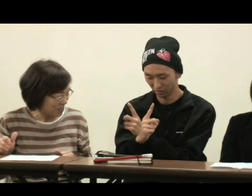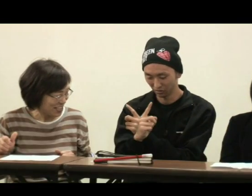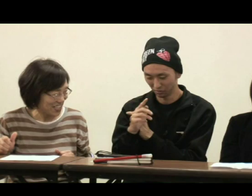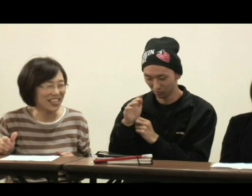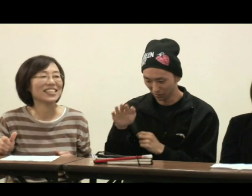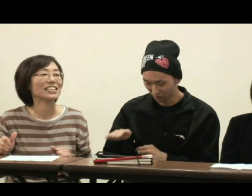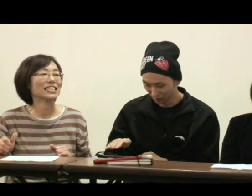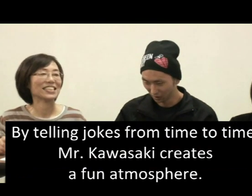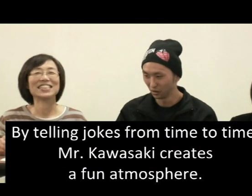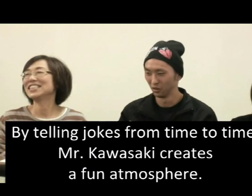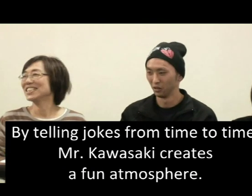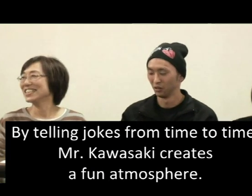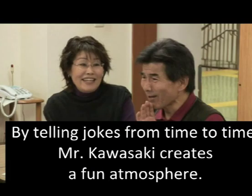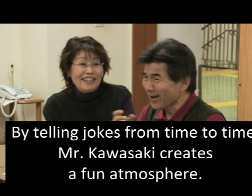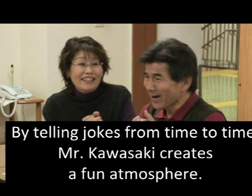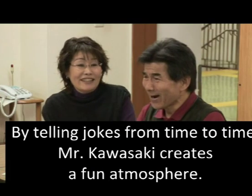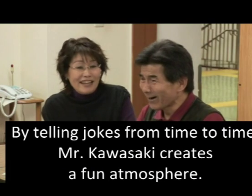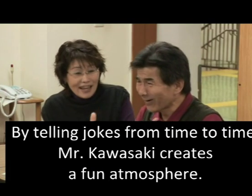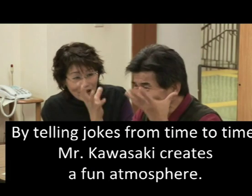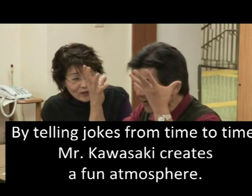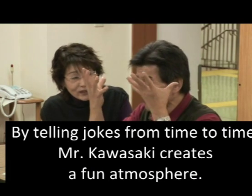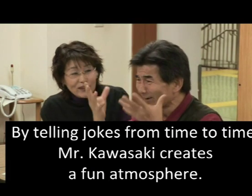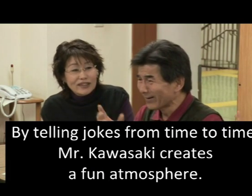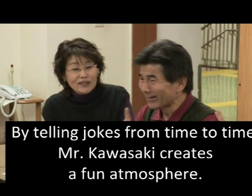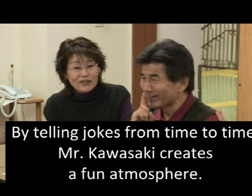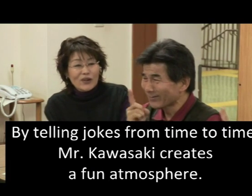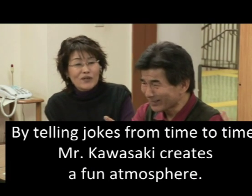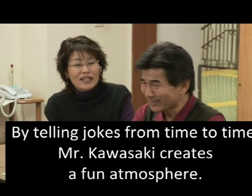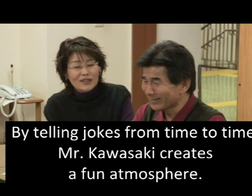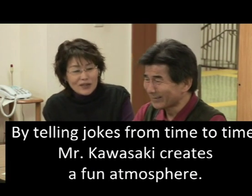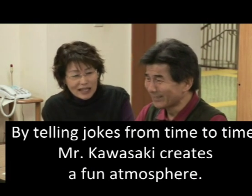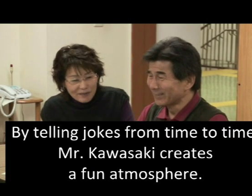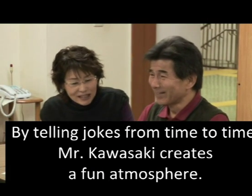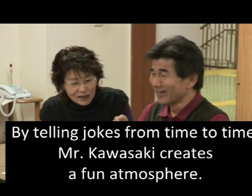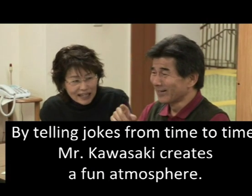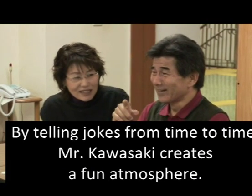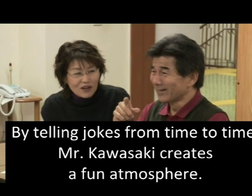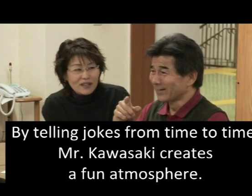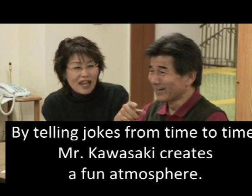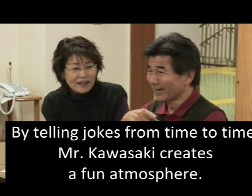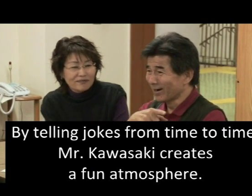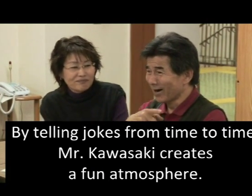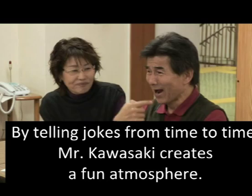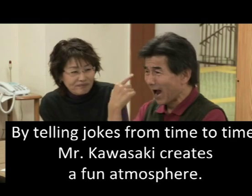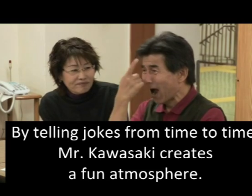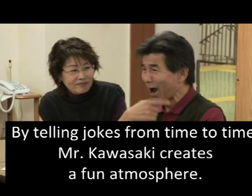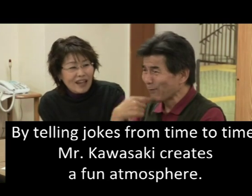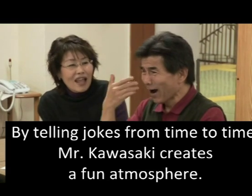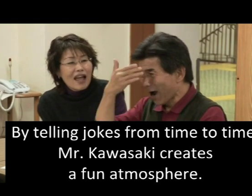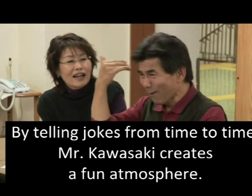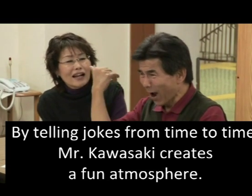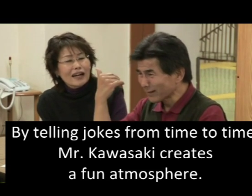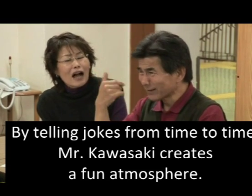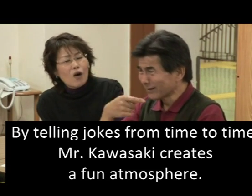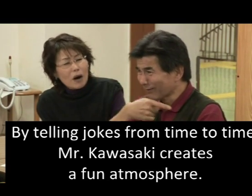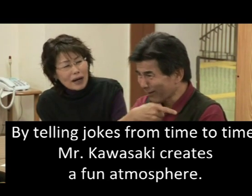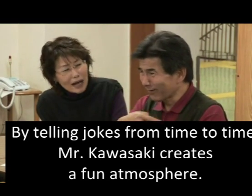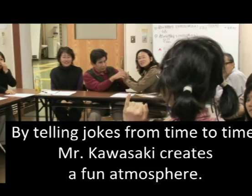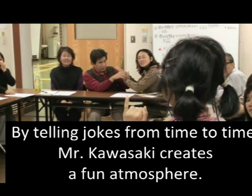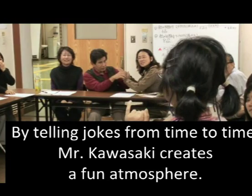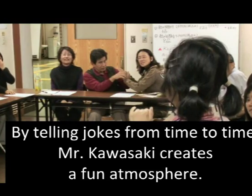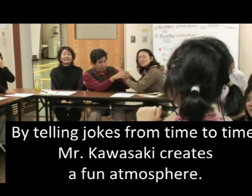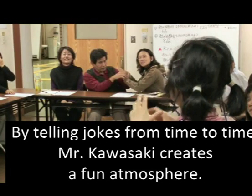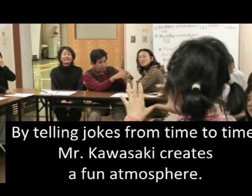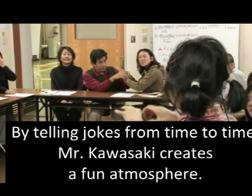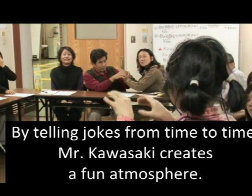。川崎さんは手話の楽しさを感じてもらうために、時折冗談を交え